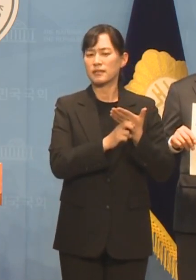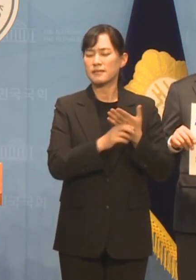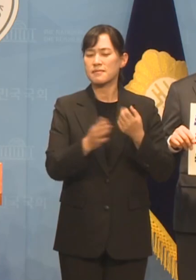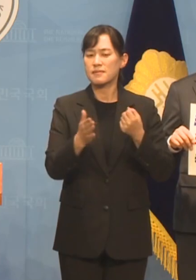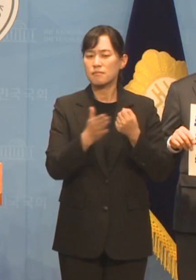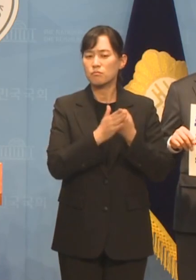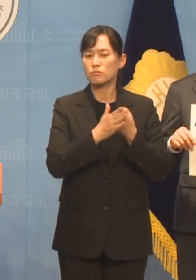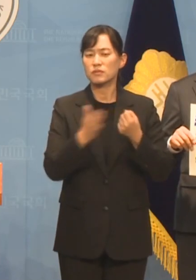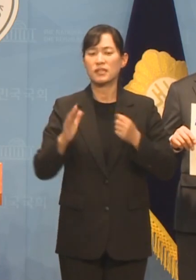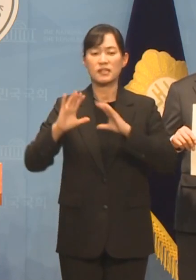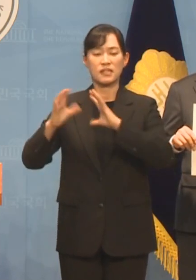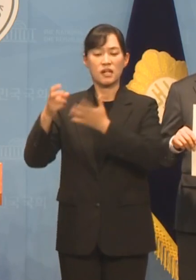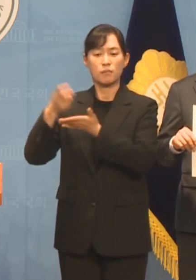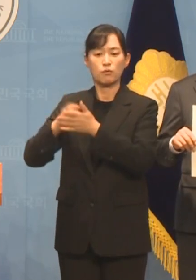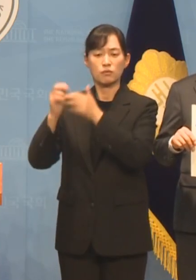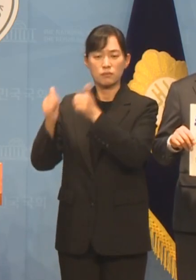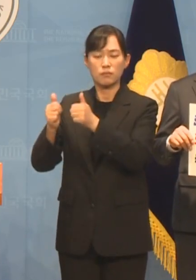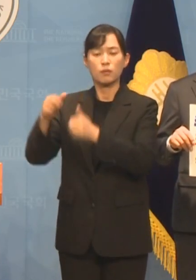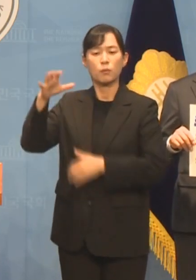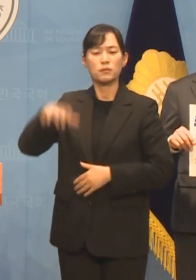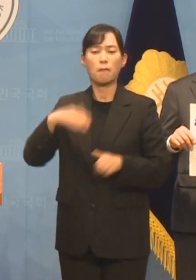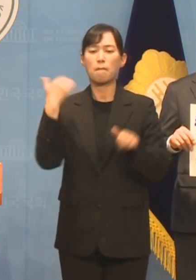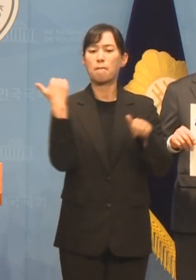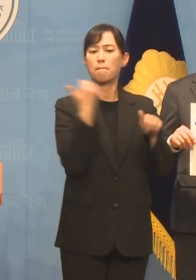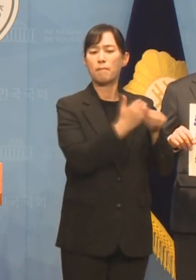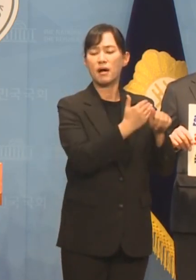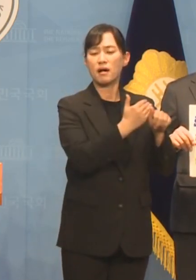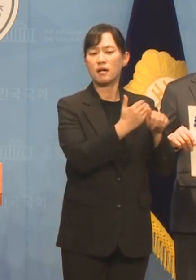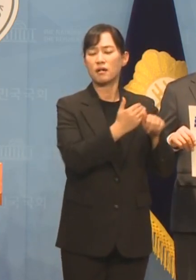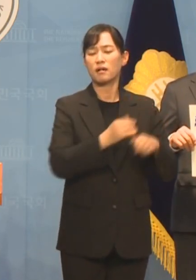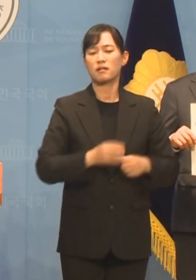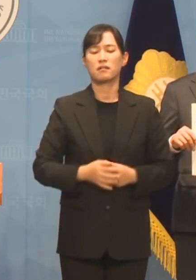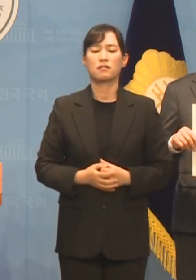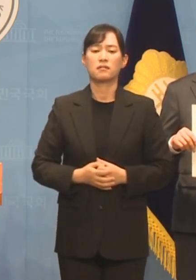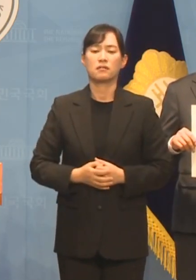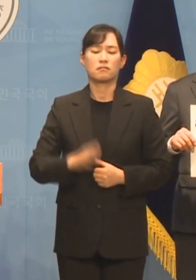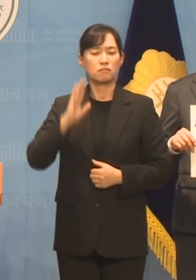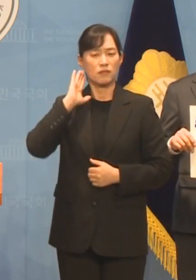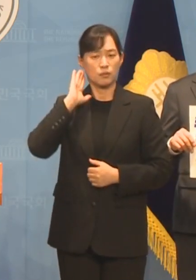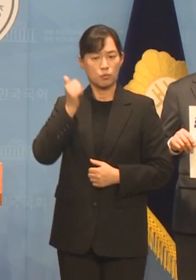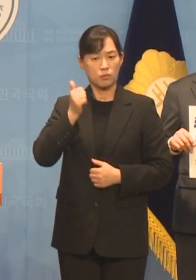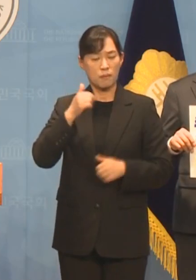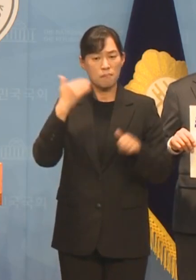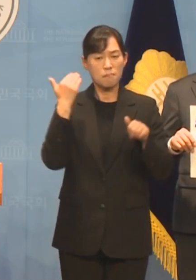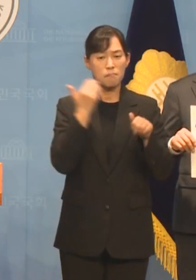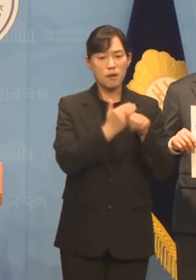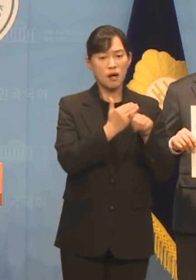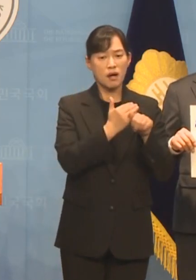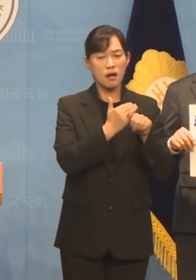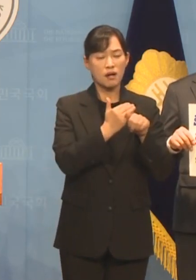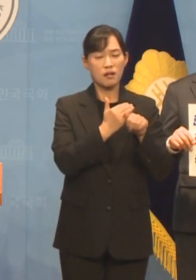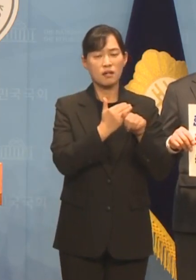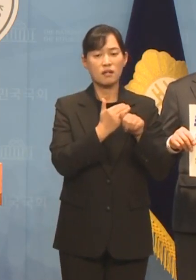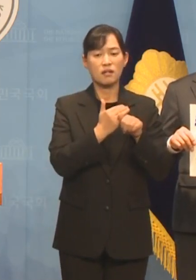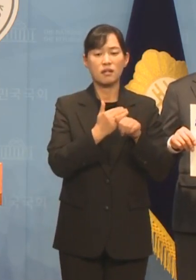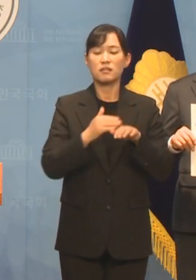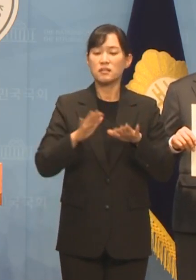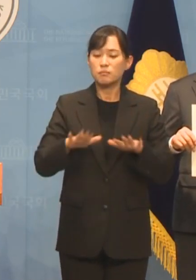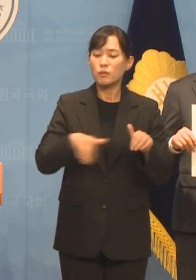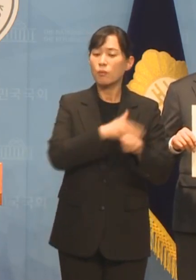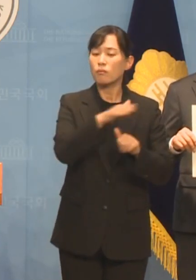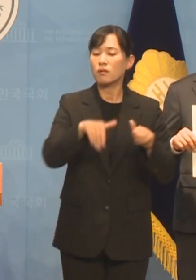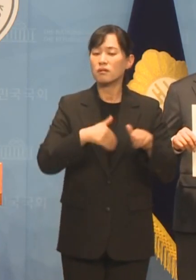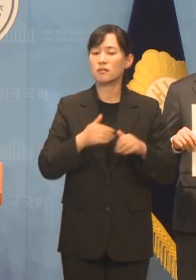저질러 헌법재판소에서 파면시켰습니다. 대통령이 파면당한 이 지경에